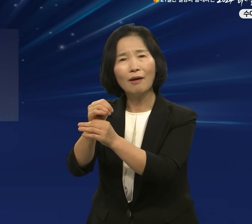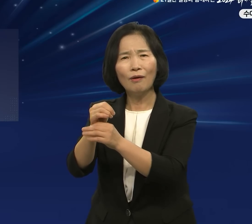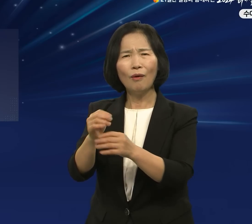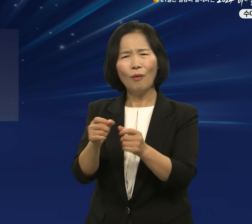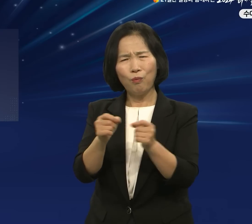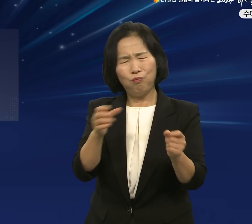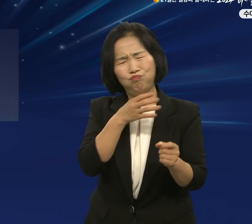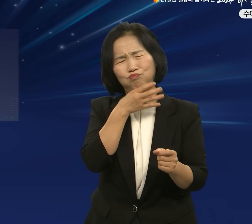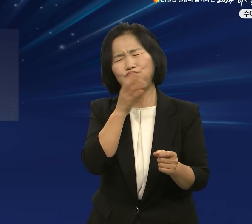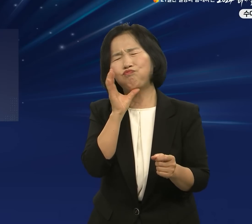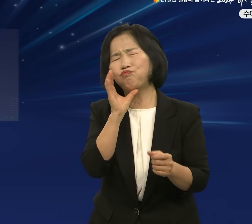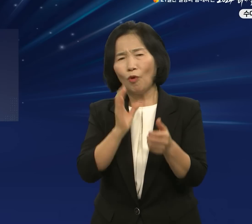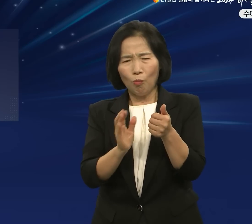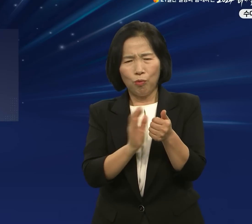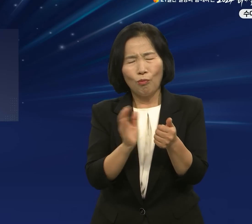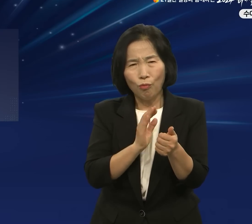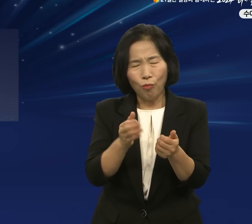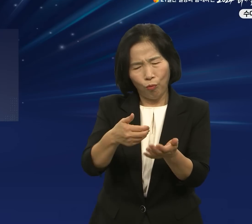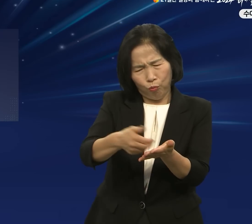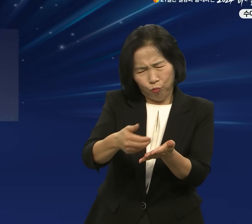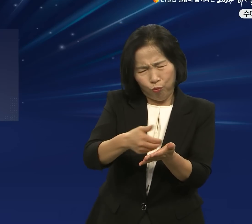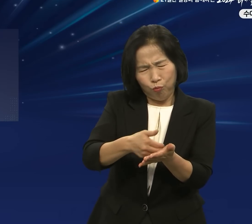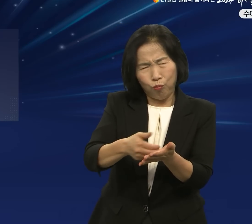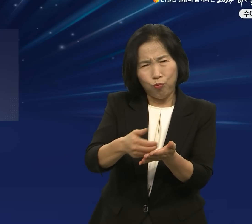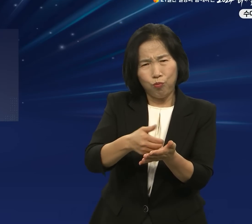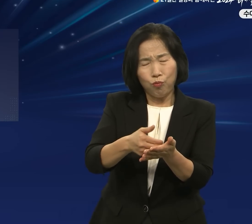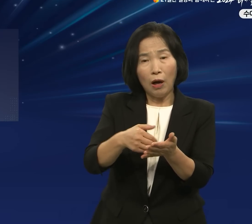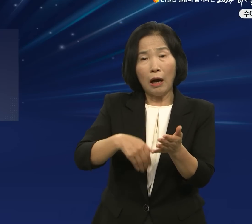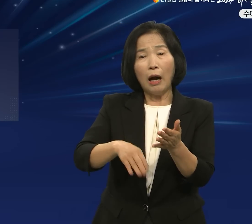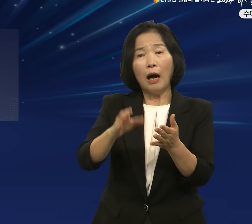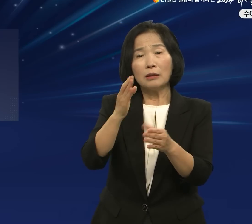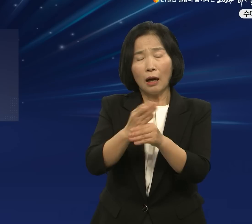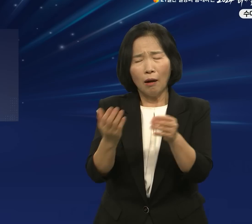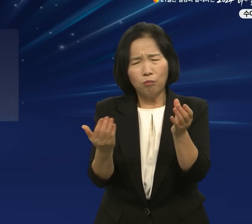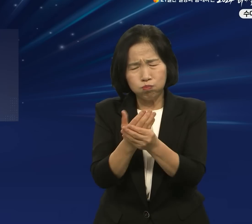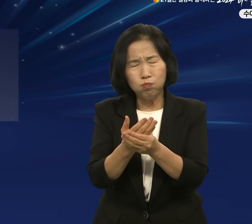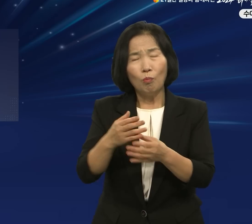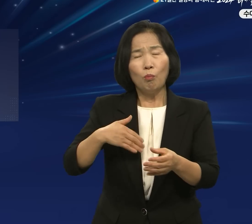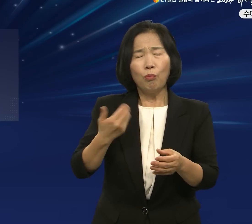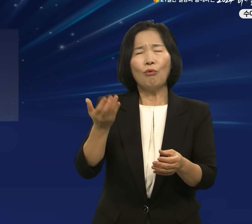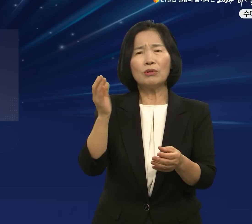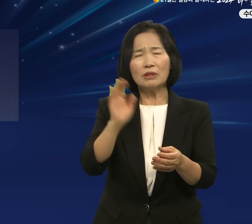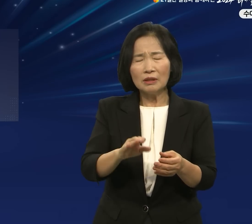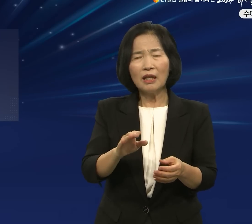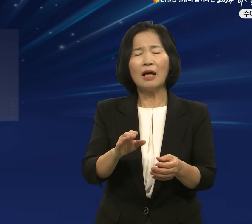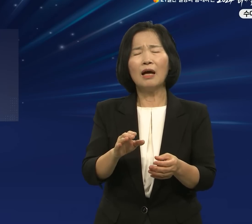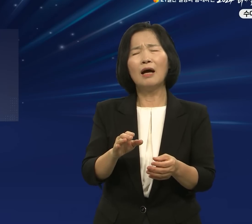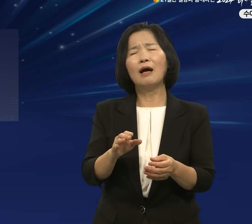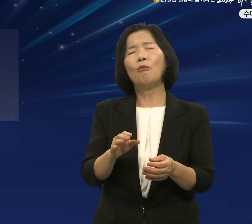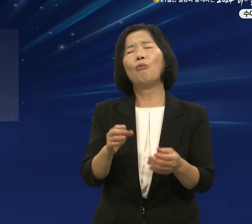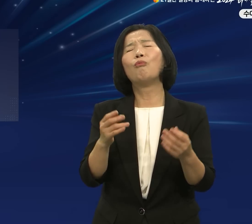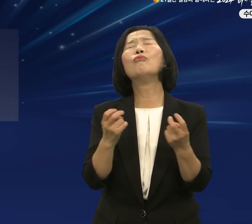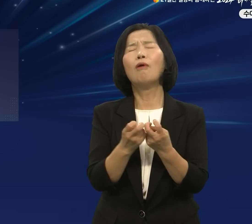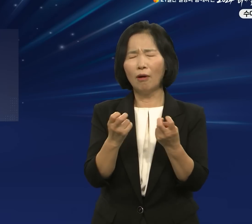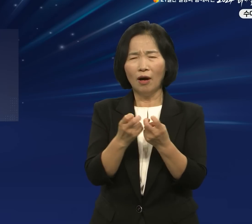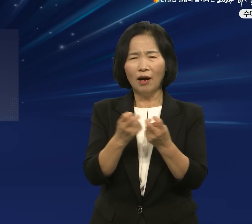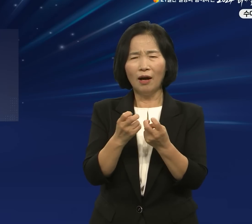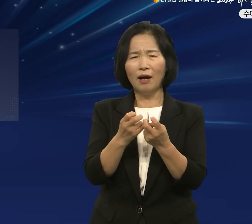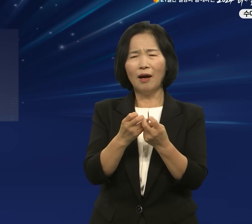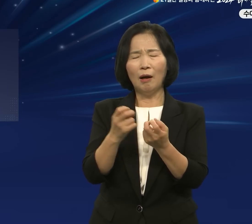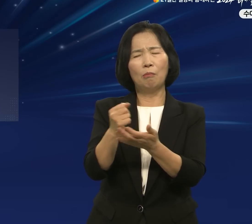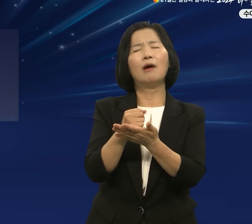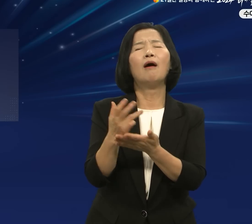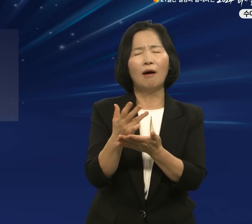이렇게 어떻게 될지 모르는 중고차만 타야 됩니까? 신세 타령 비슷한 말씀을